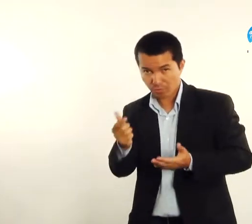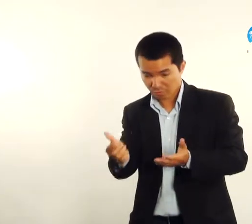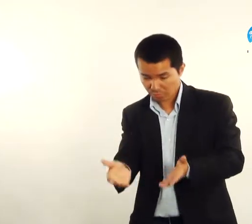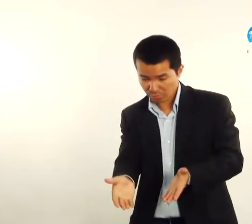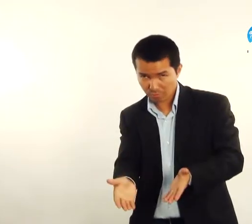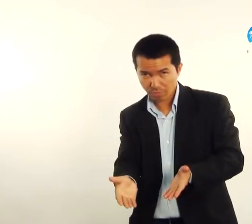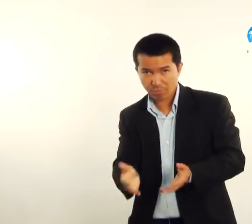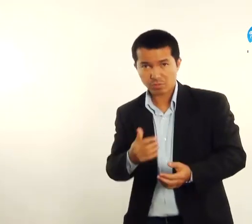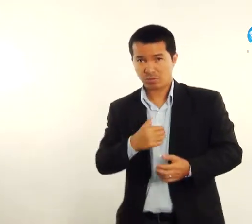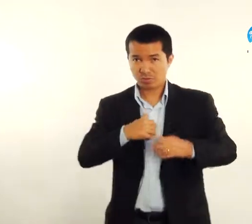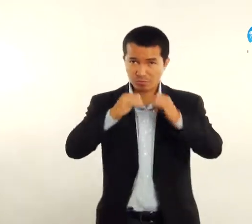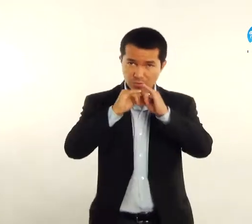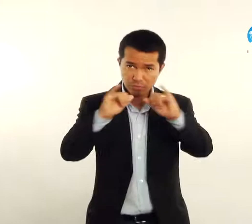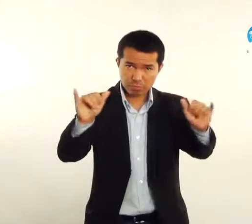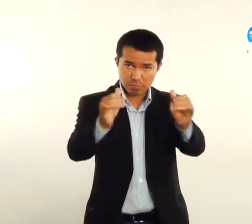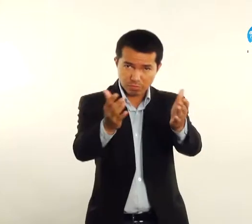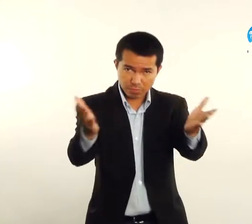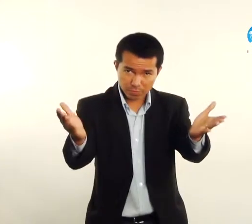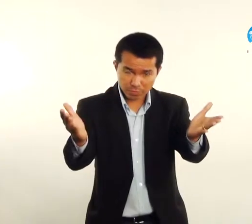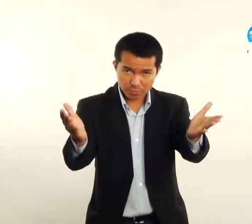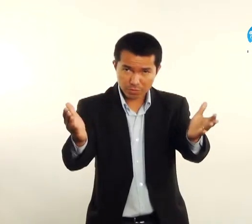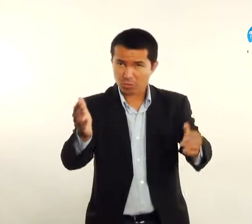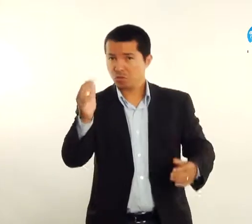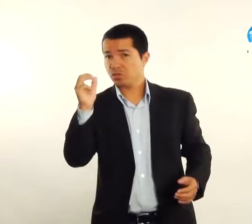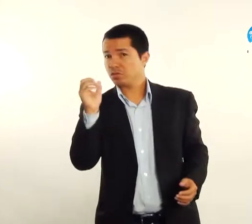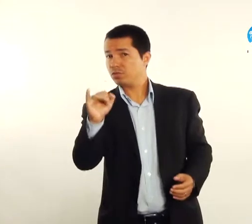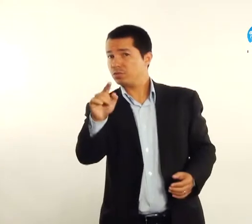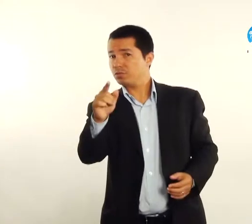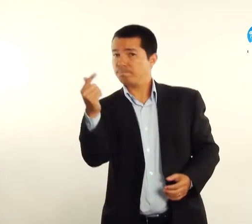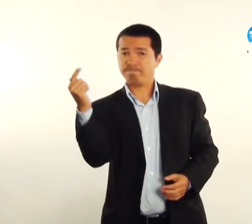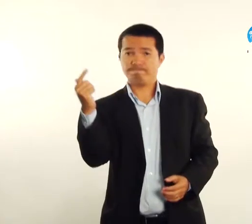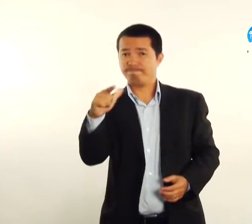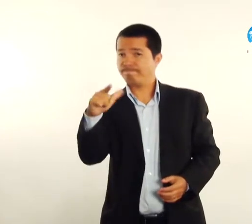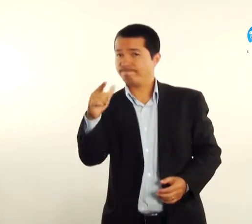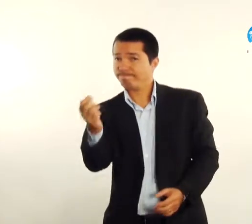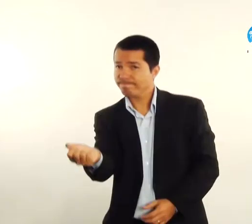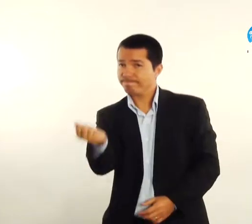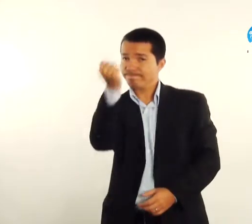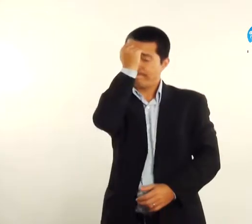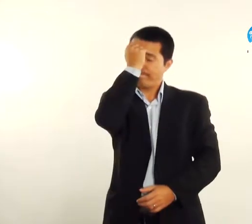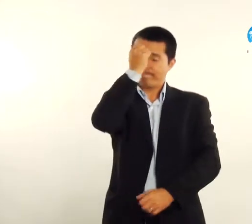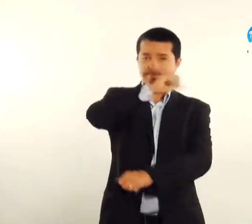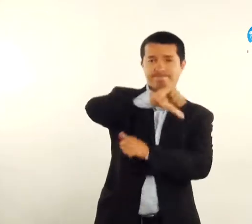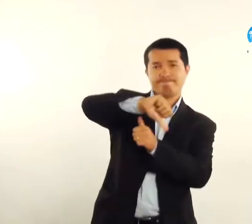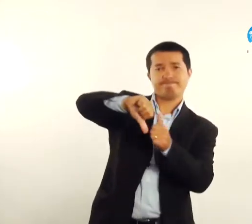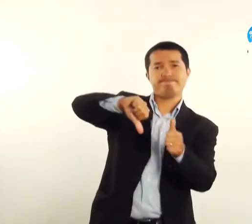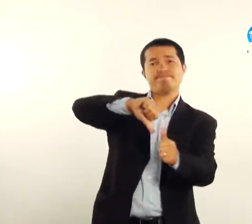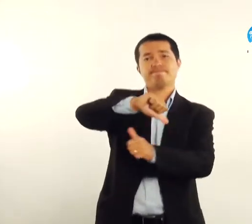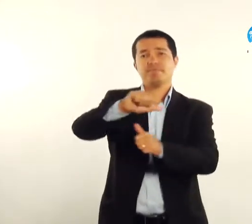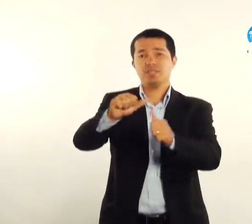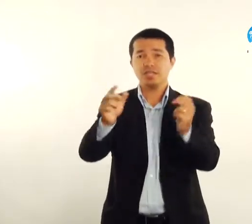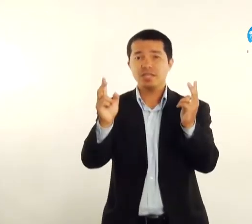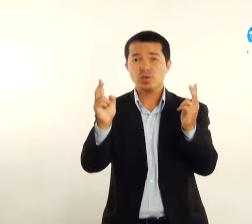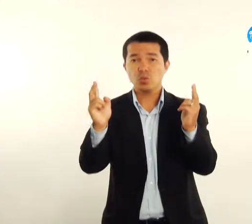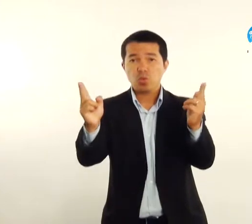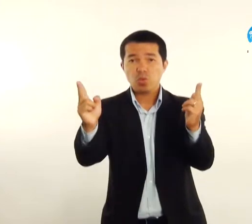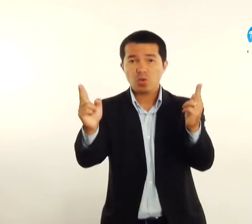lhes asseguro que, a não ser que vocês se convertam e se tornem como